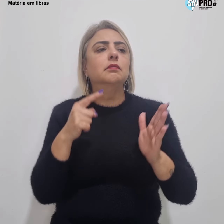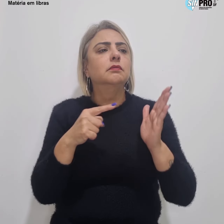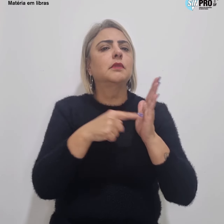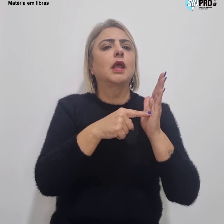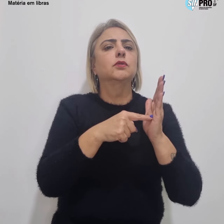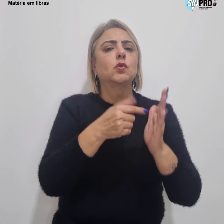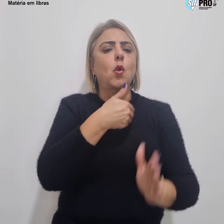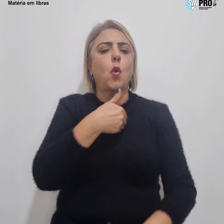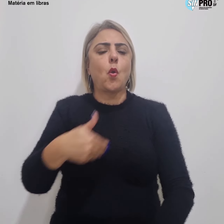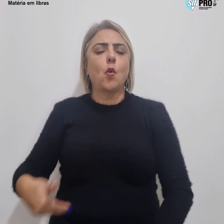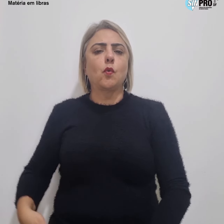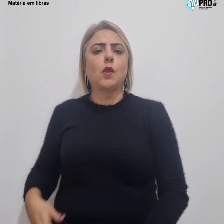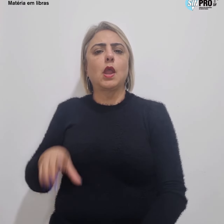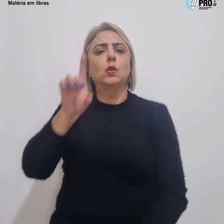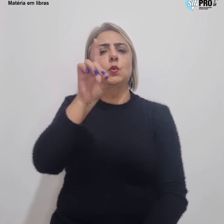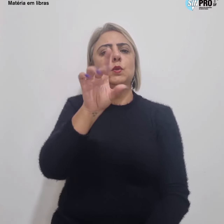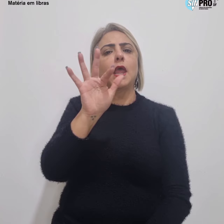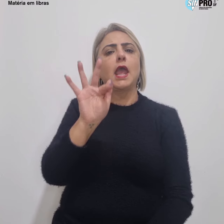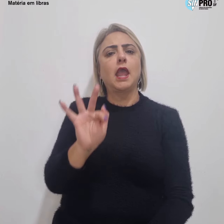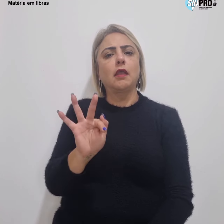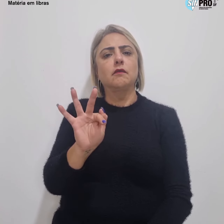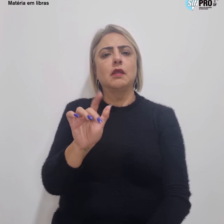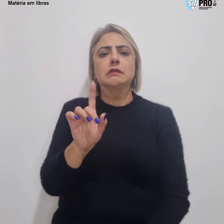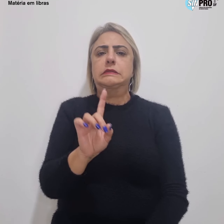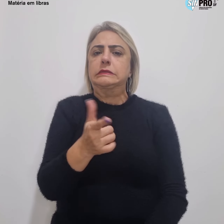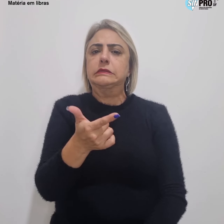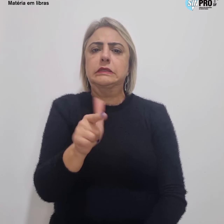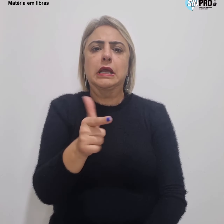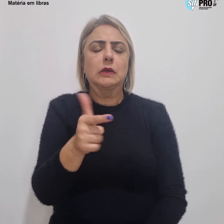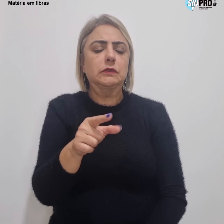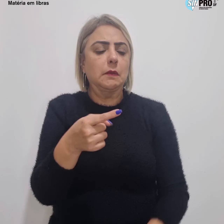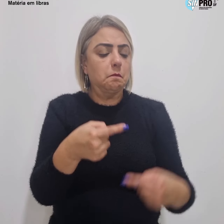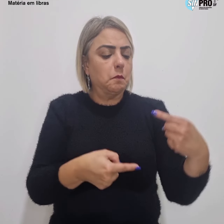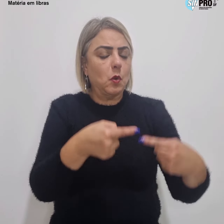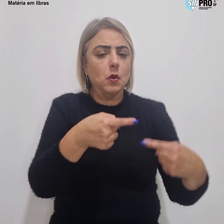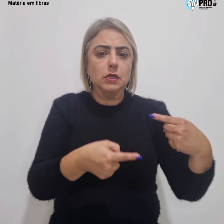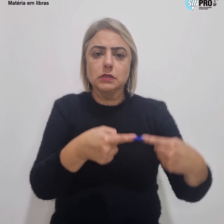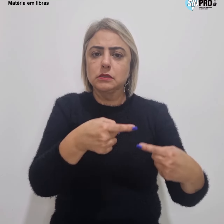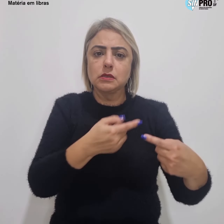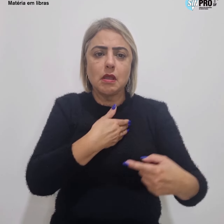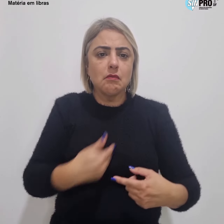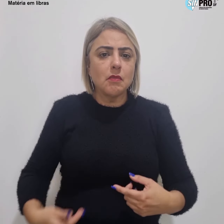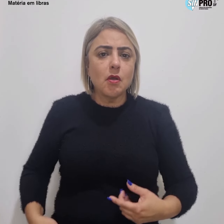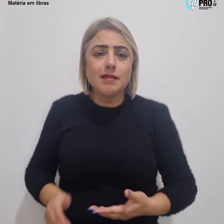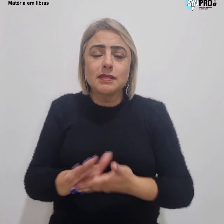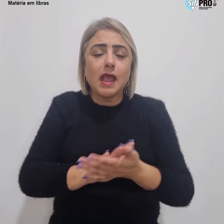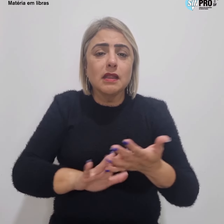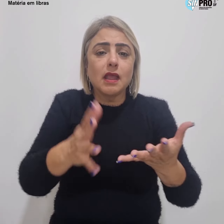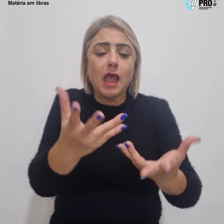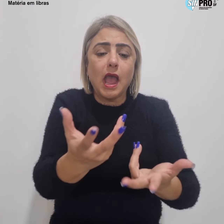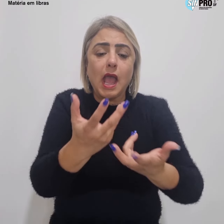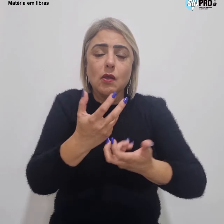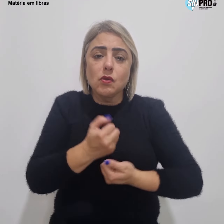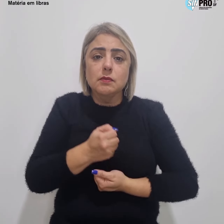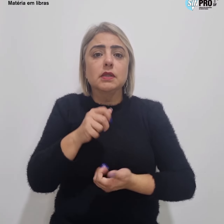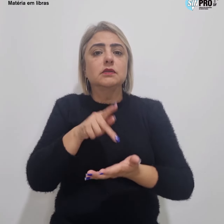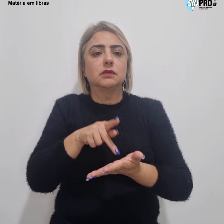governo do Distrito Federal que não tem políticas públicas de acolhimento de fato, capaz